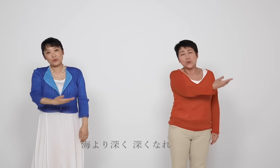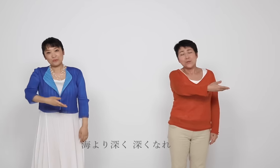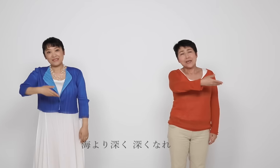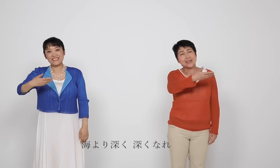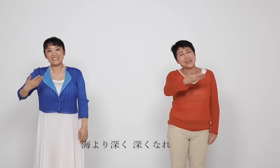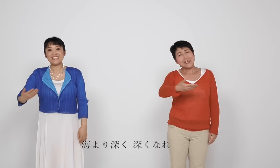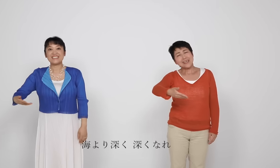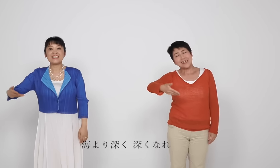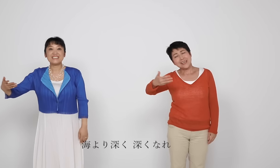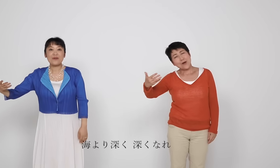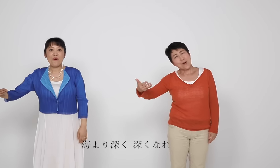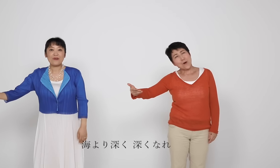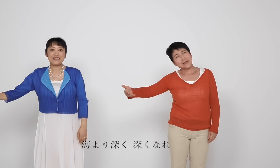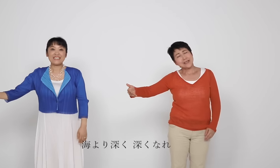海より